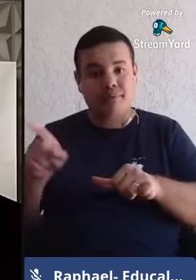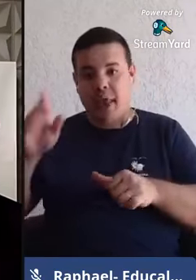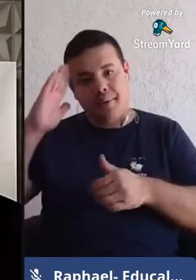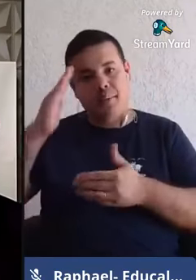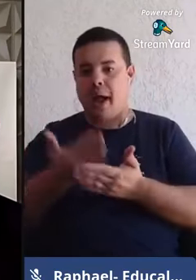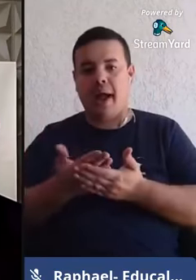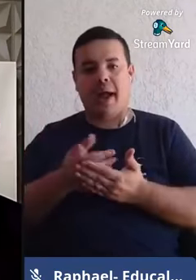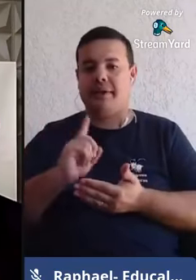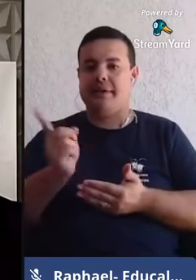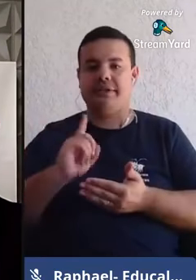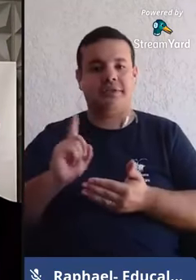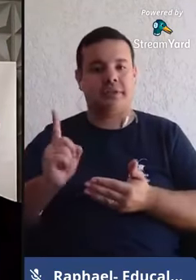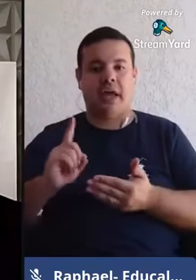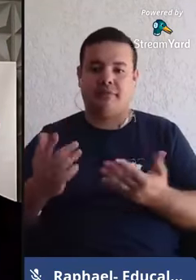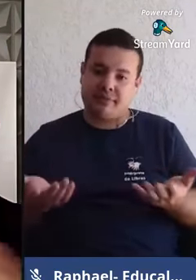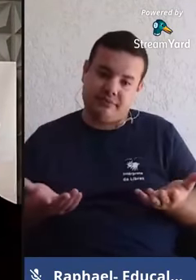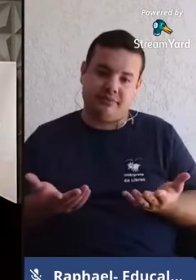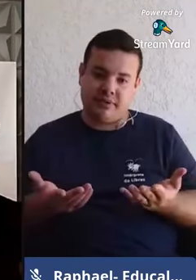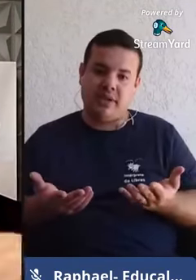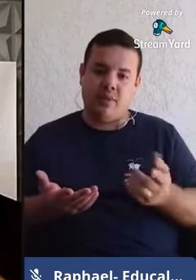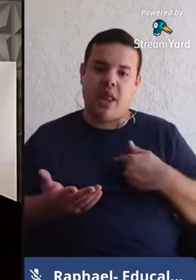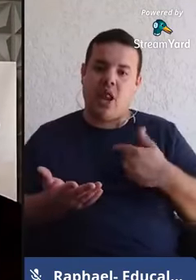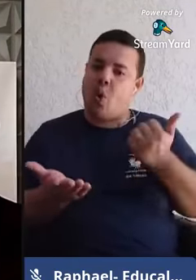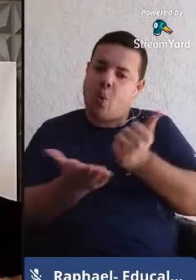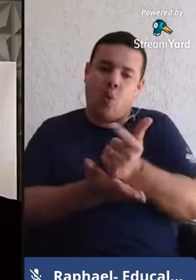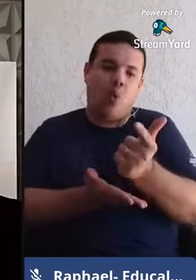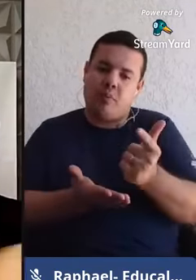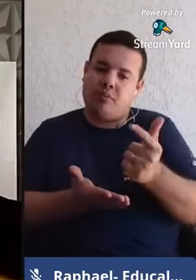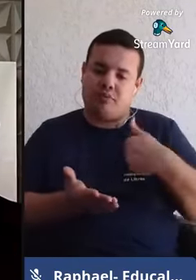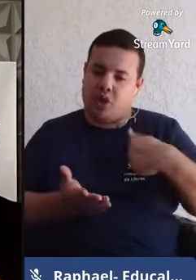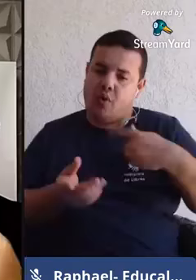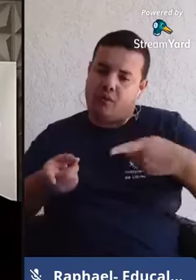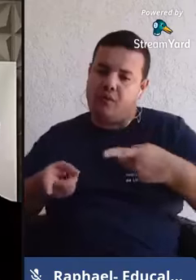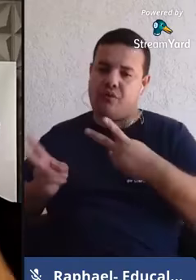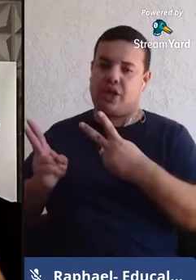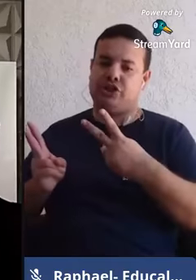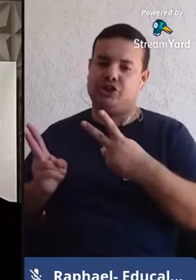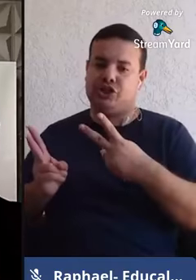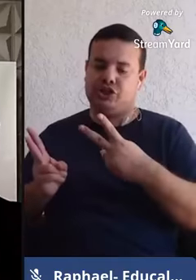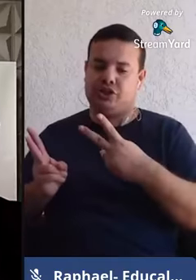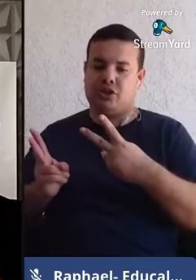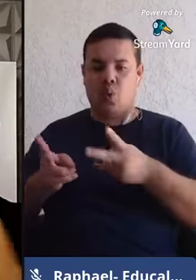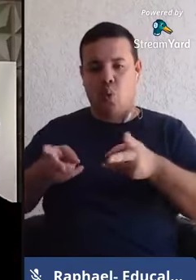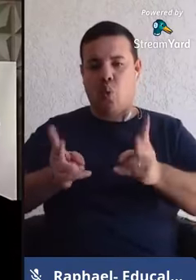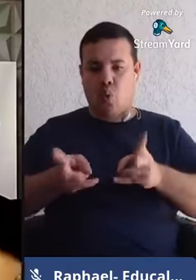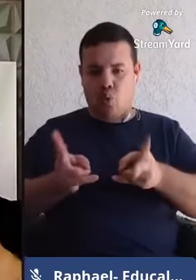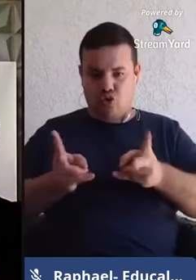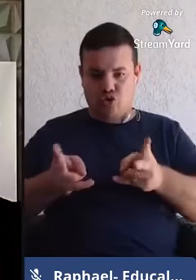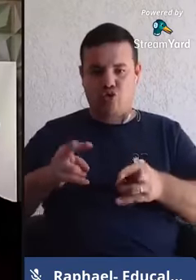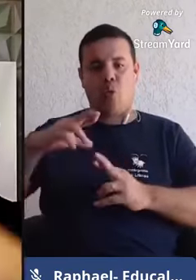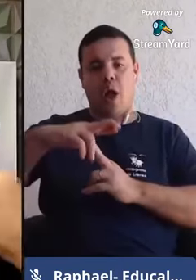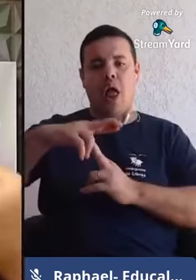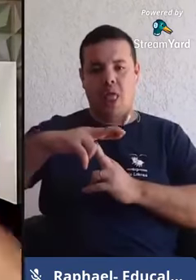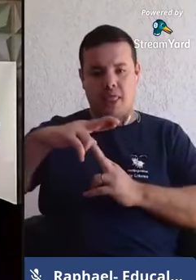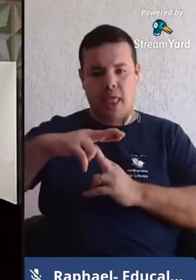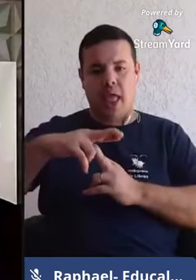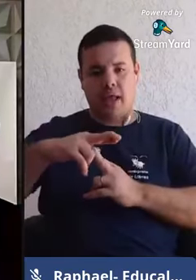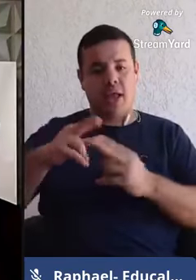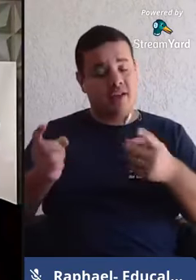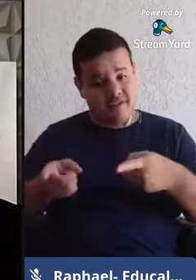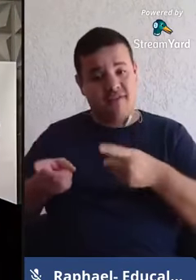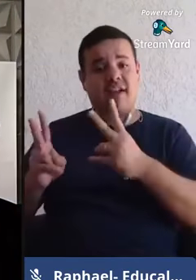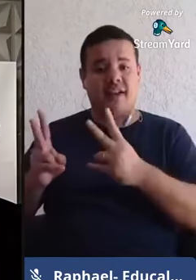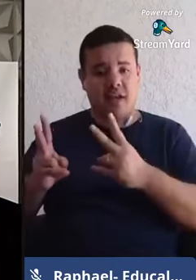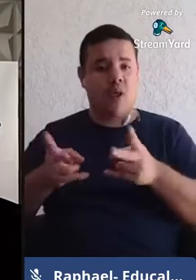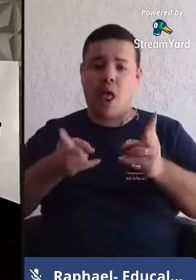isso acontecesse, ele acabou comprando a minha parte. Tudo bem, vendi minha parte para ele e continuou a Reatec daquele jeito, vendeu a Reatec e ela continuou do